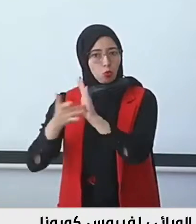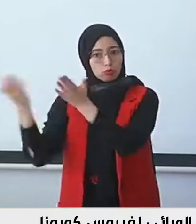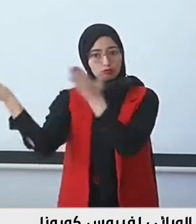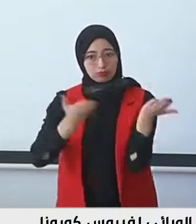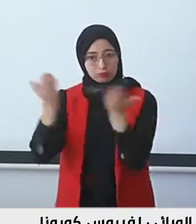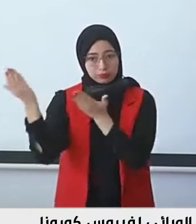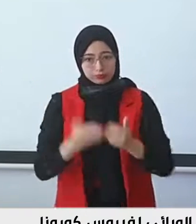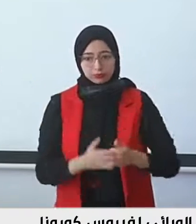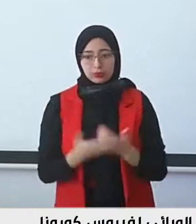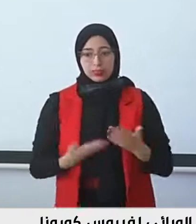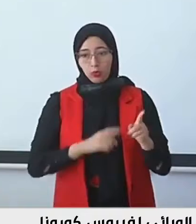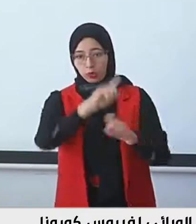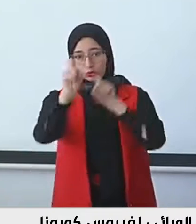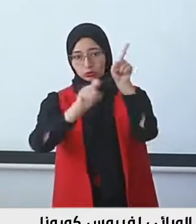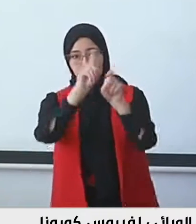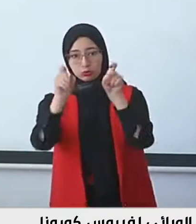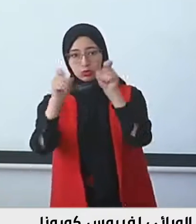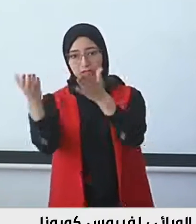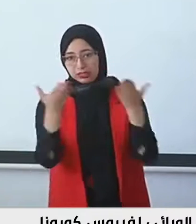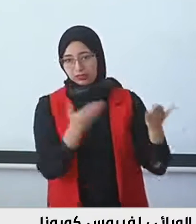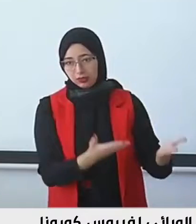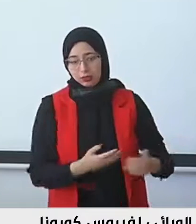ومتنا كان عندكم اسئله تفضلوا.